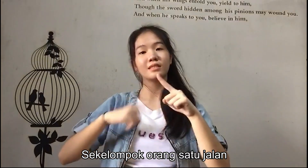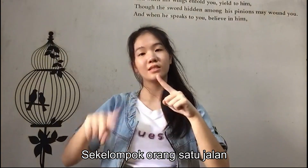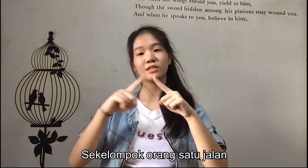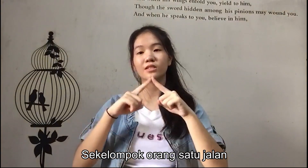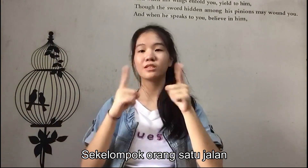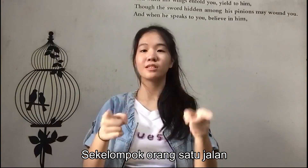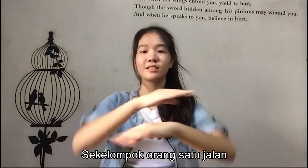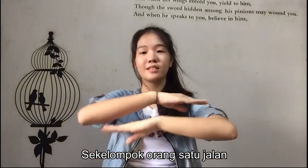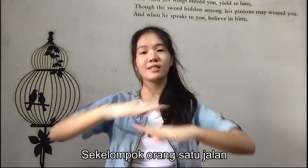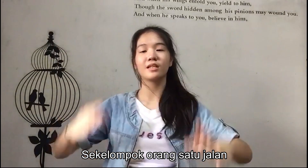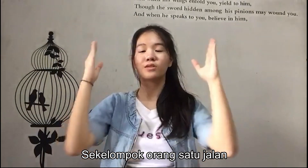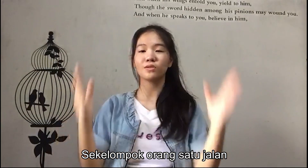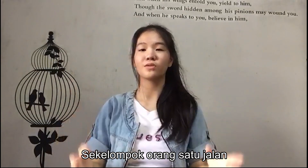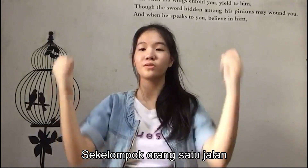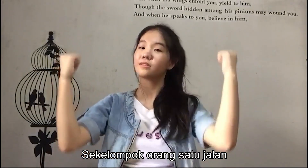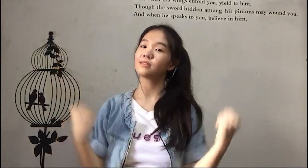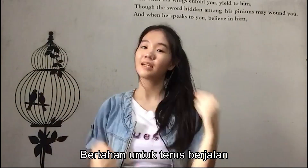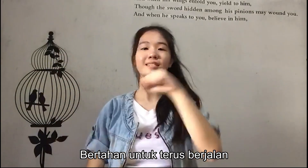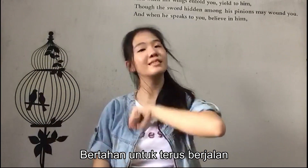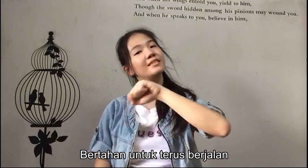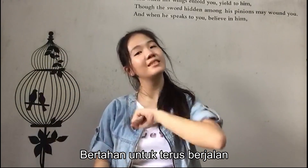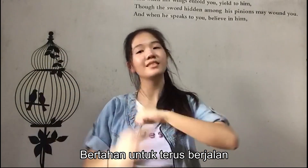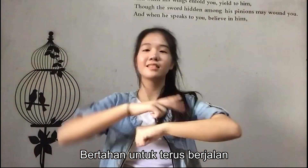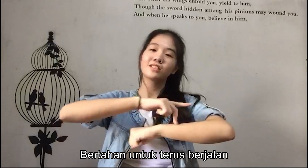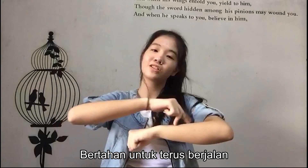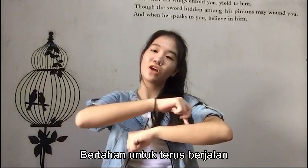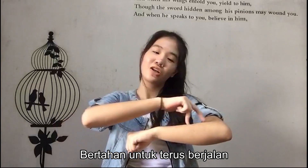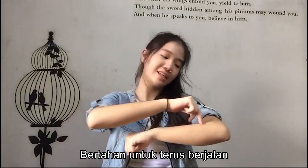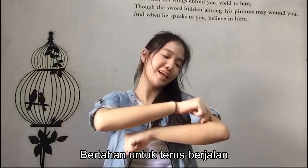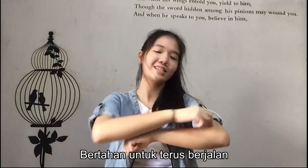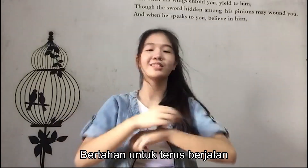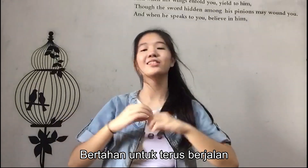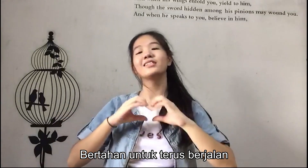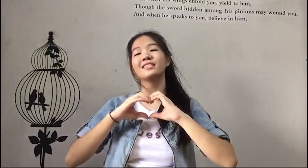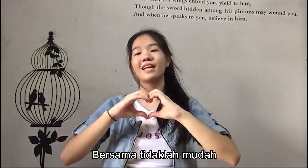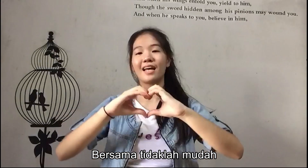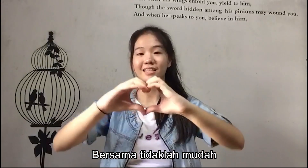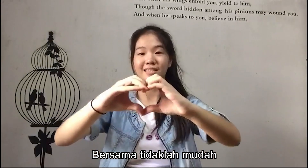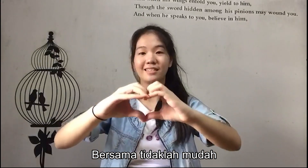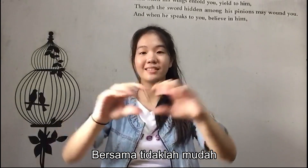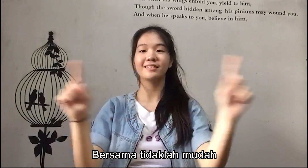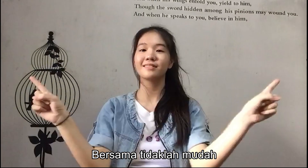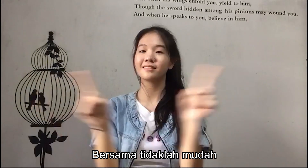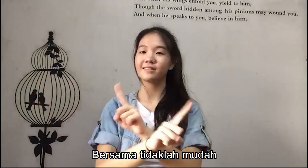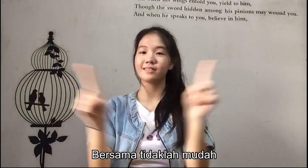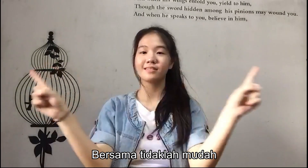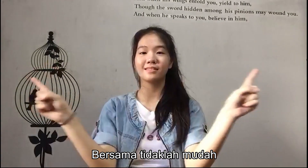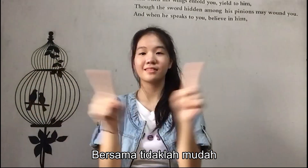群人，一条路，坚持一直走下去，在一起不容